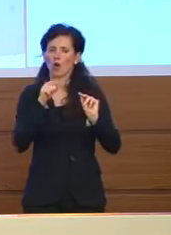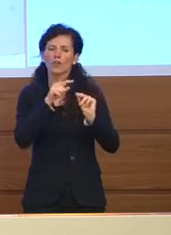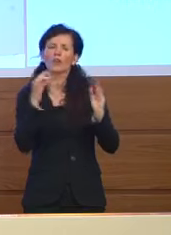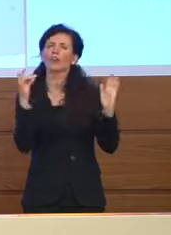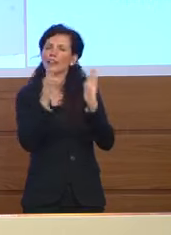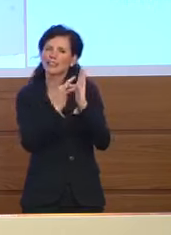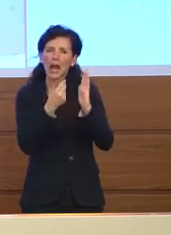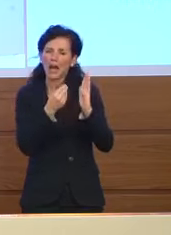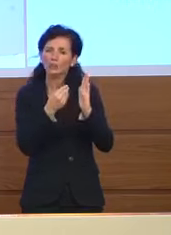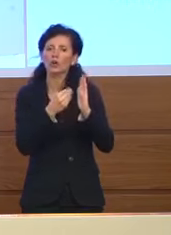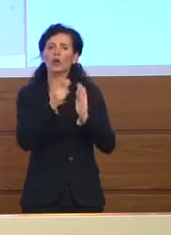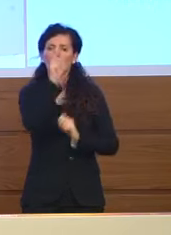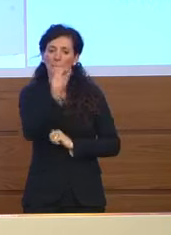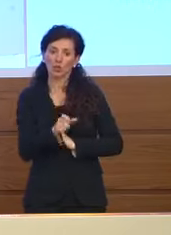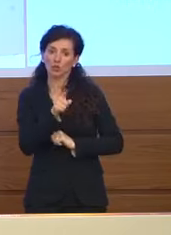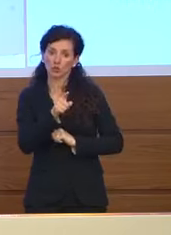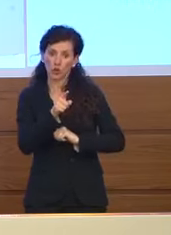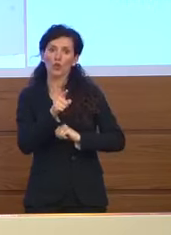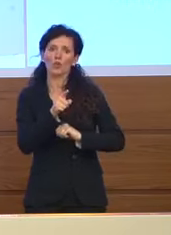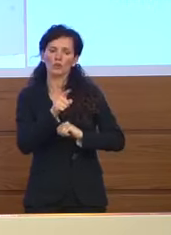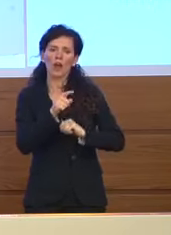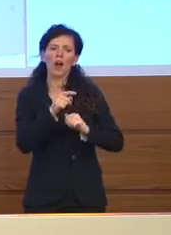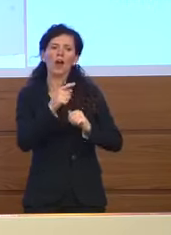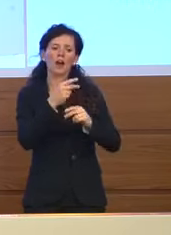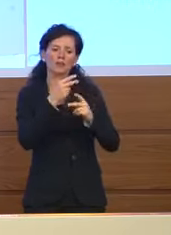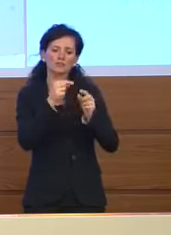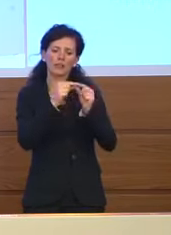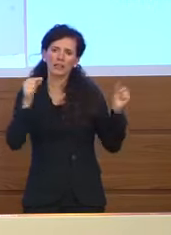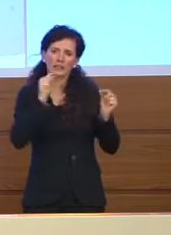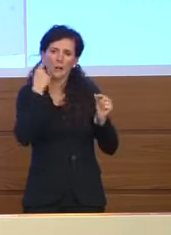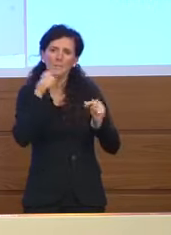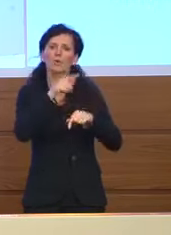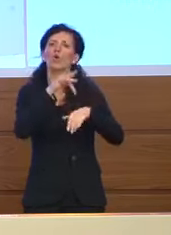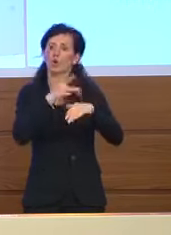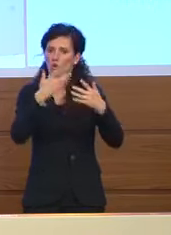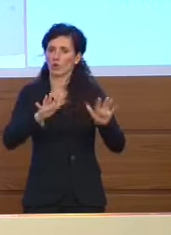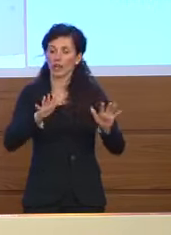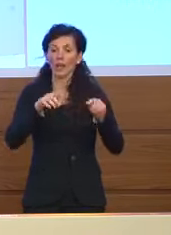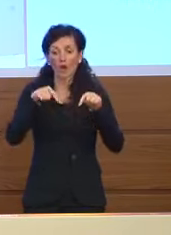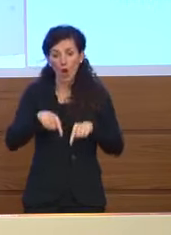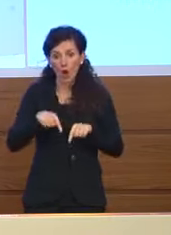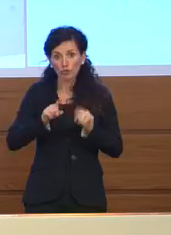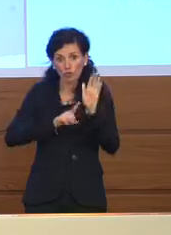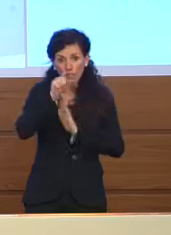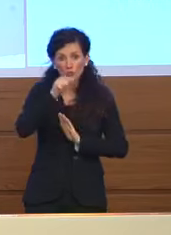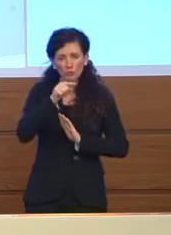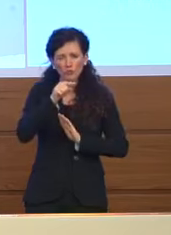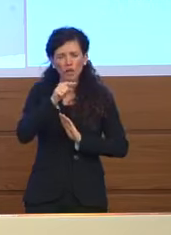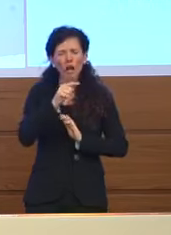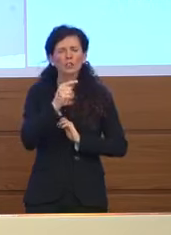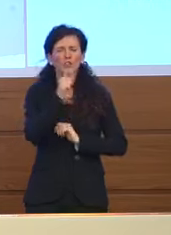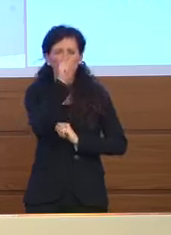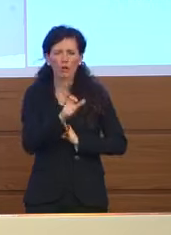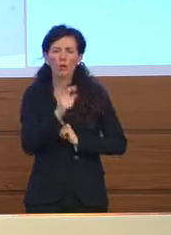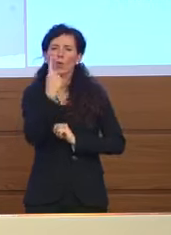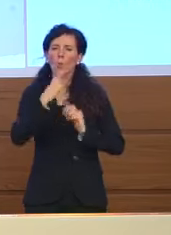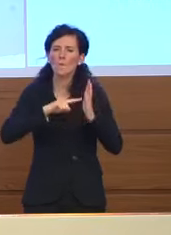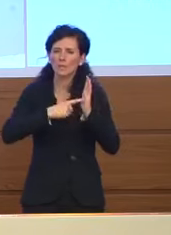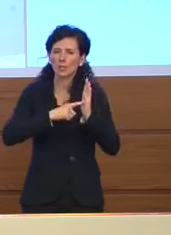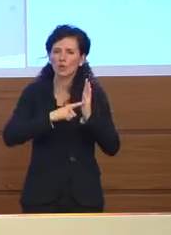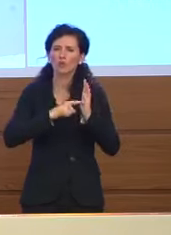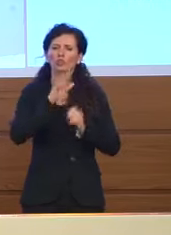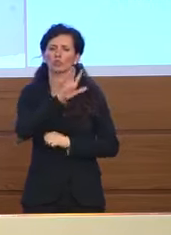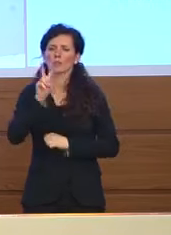risultano sottoposti a tampone il dato di oggi è un milione e